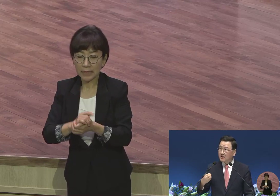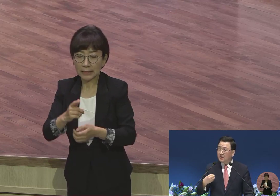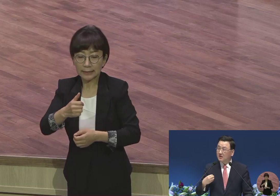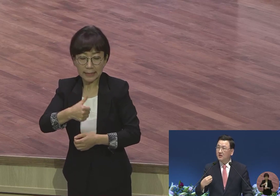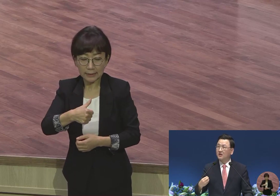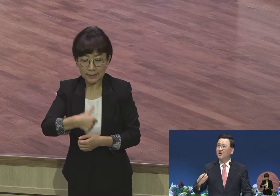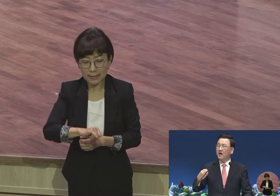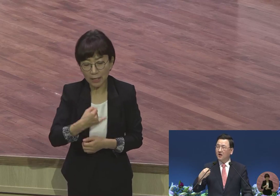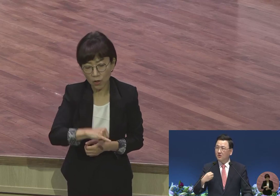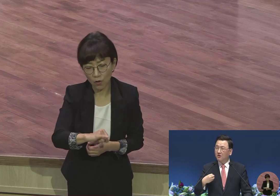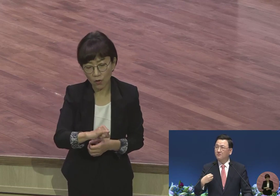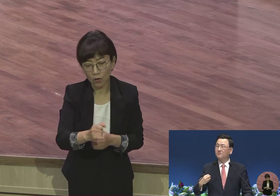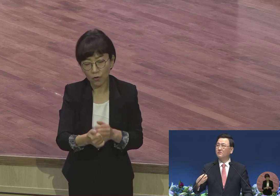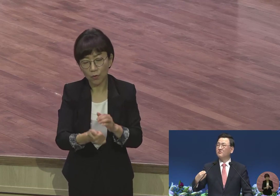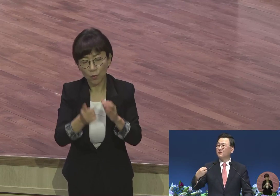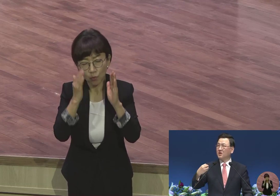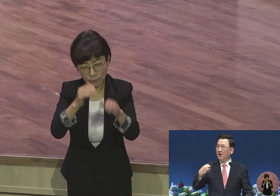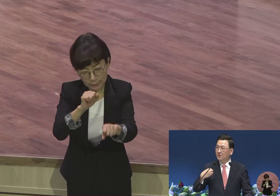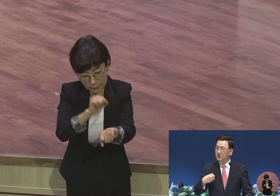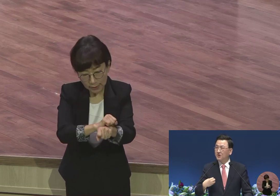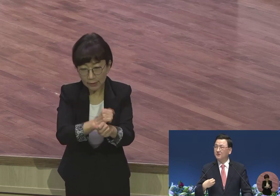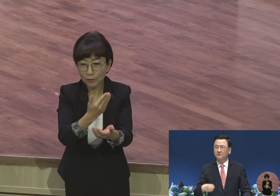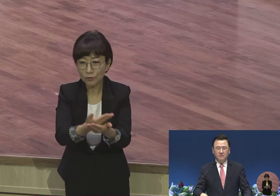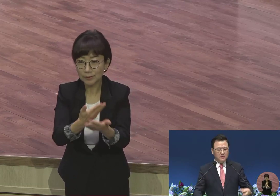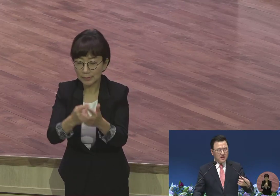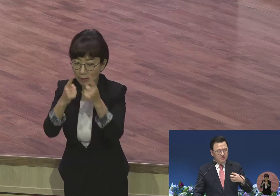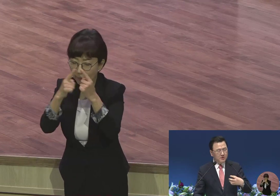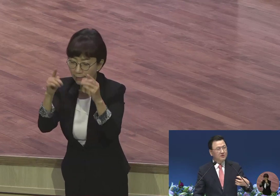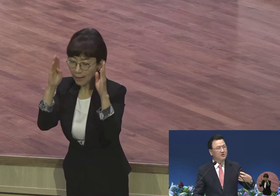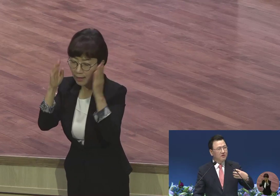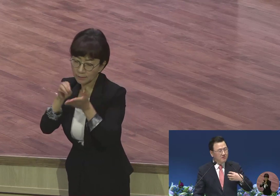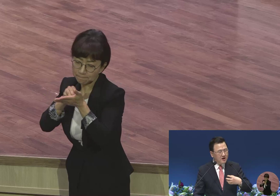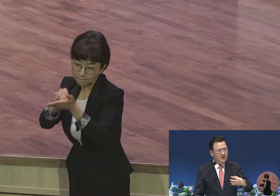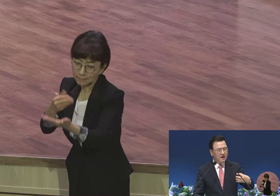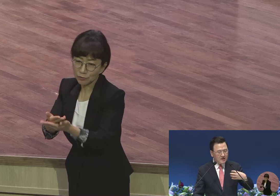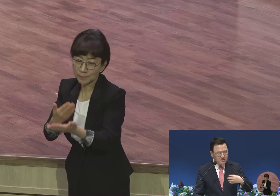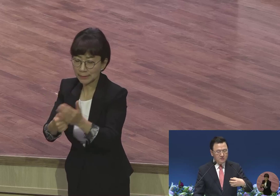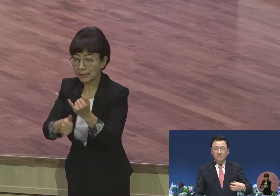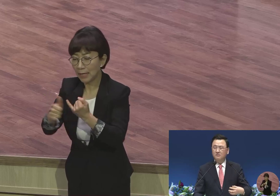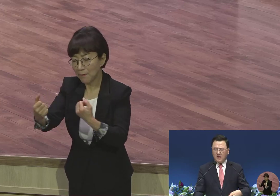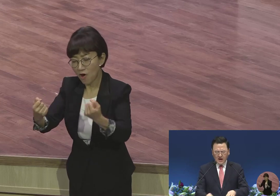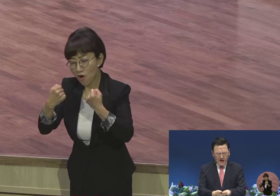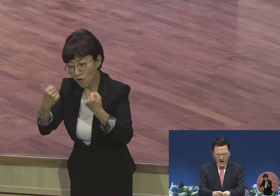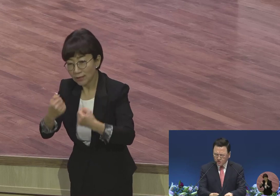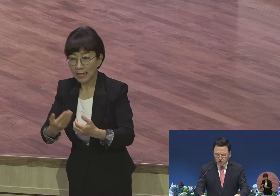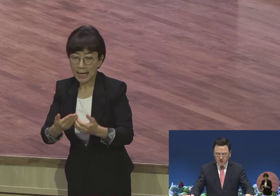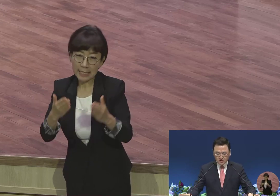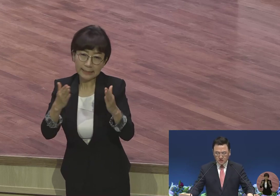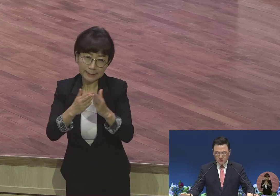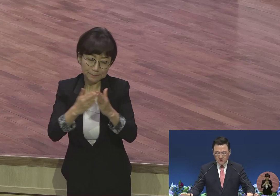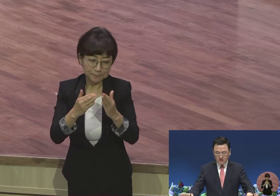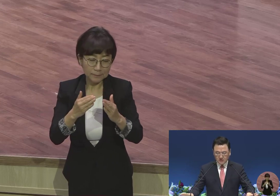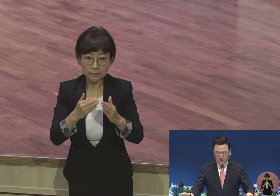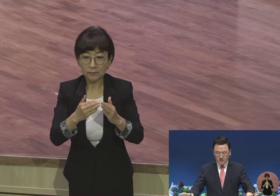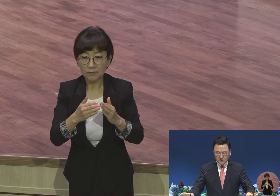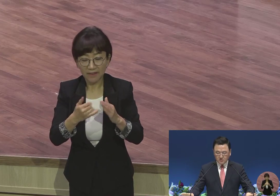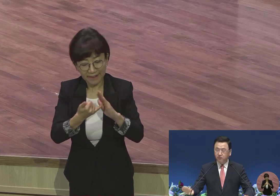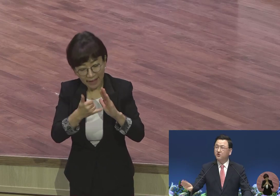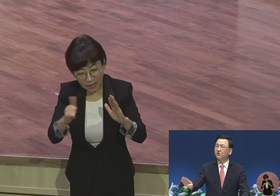다 자식, 학업, 대입시험, 남편, 건강, 가정 다 육신적인